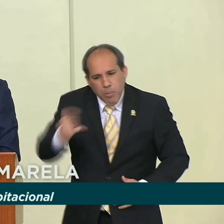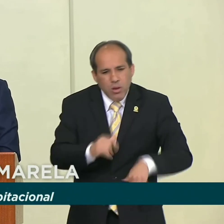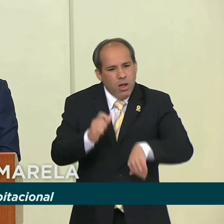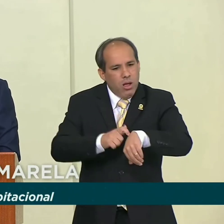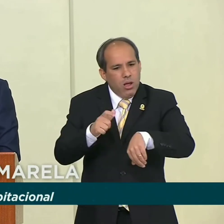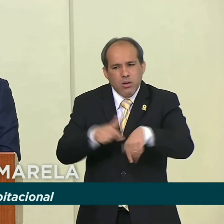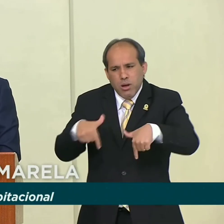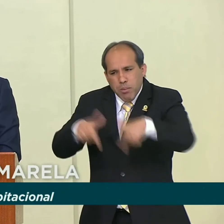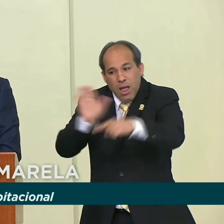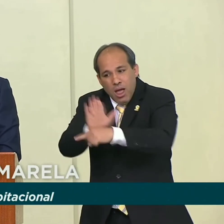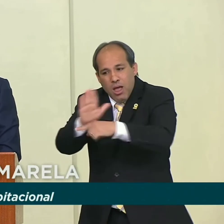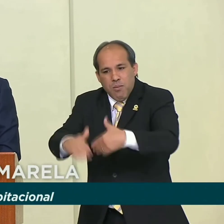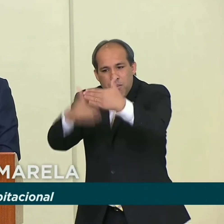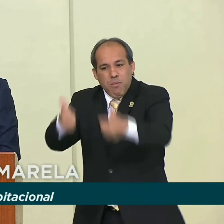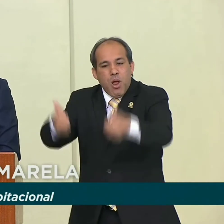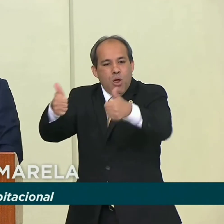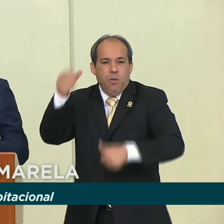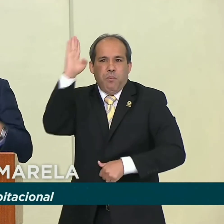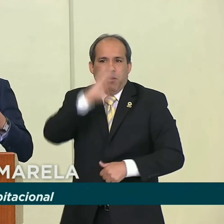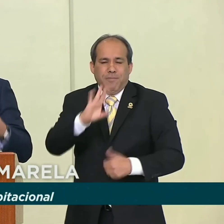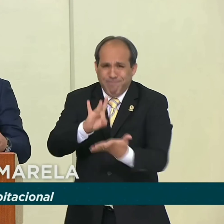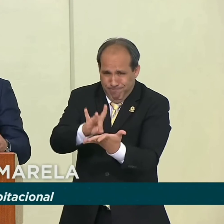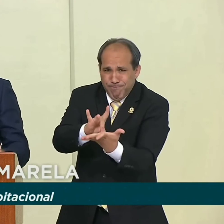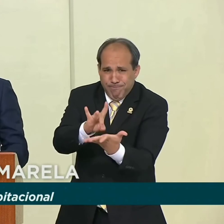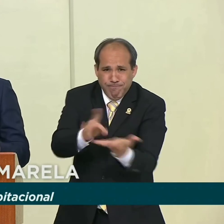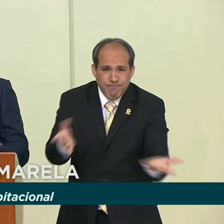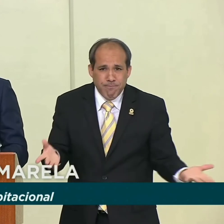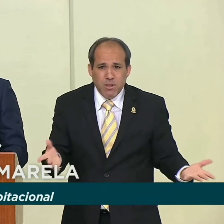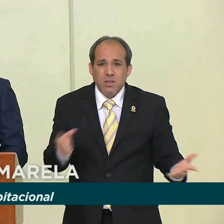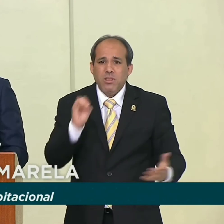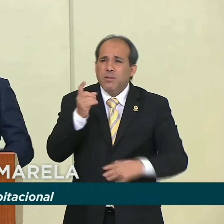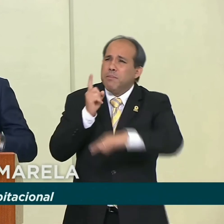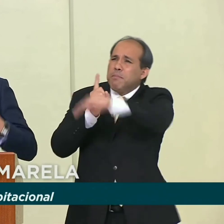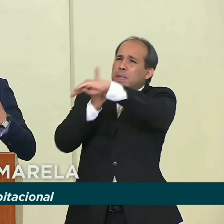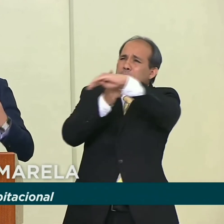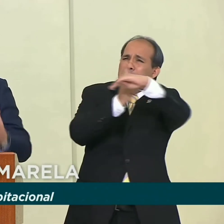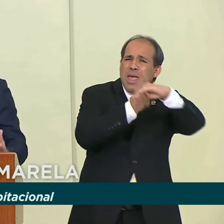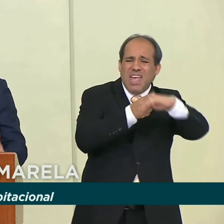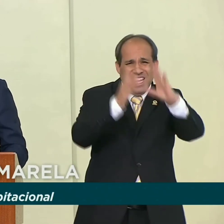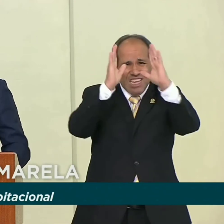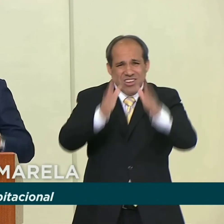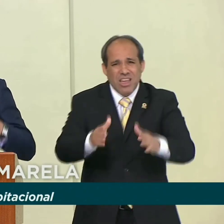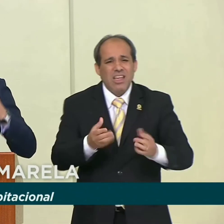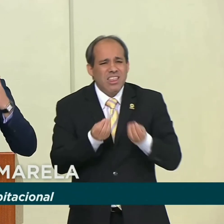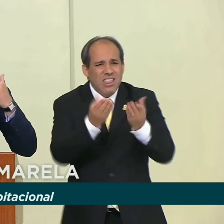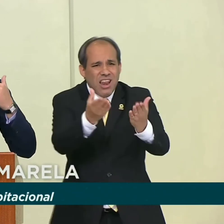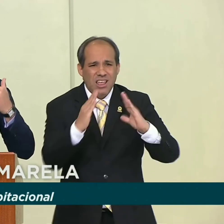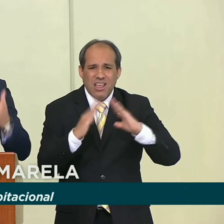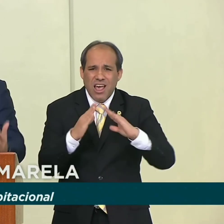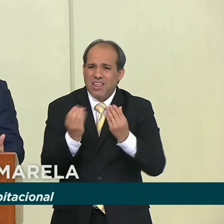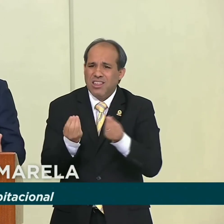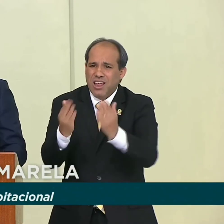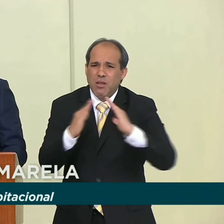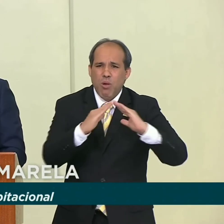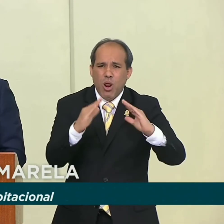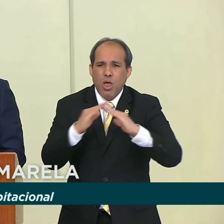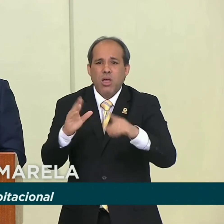chance de poder ajudar o Brasil o que realmente quando nós vemos e viajamos e vimos se entregando casa